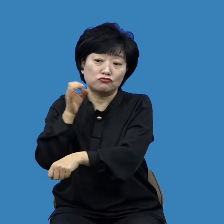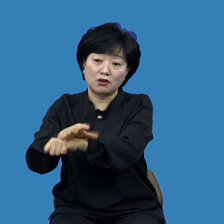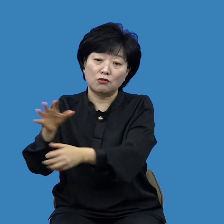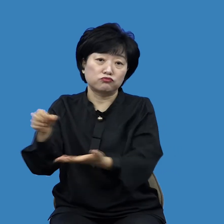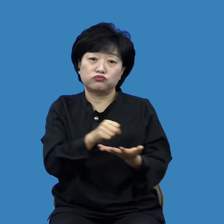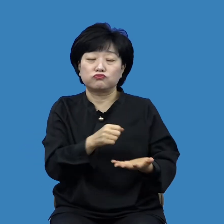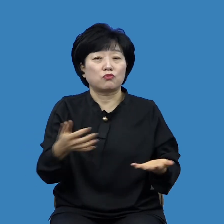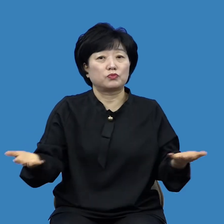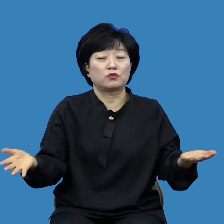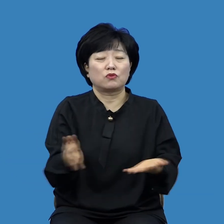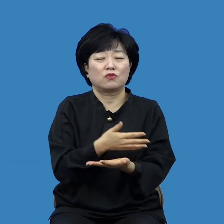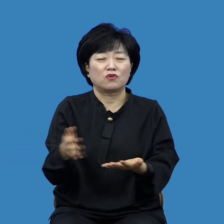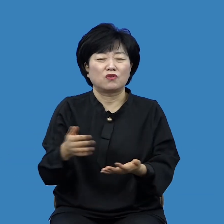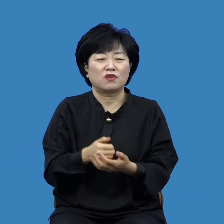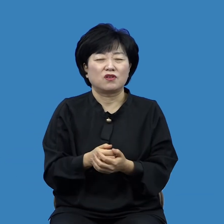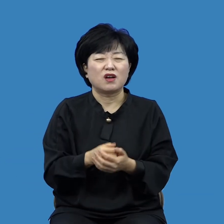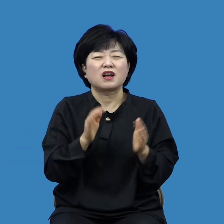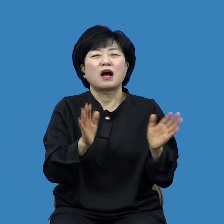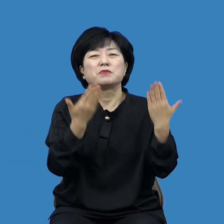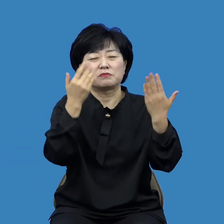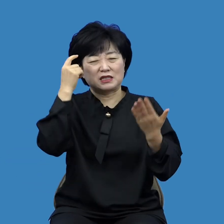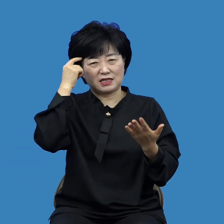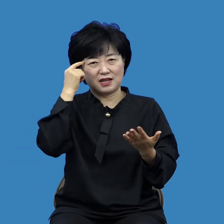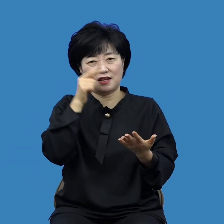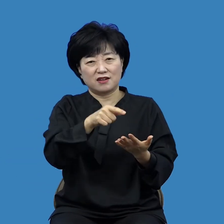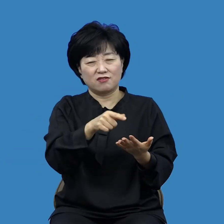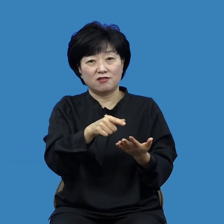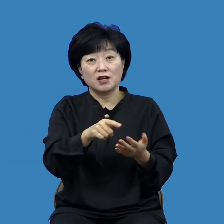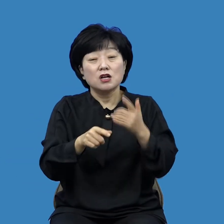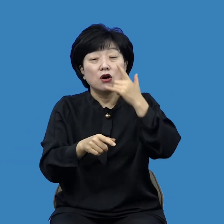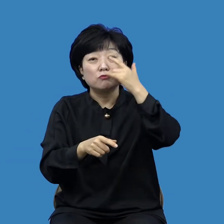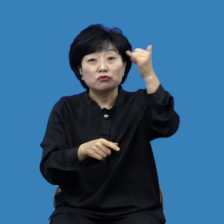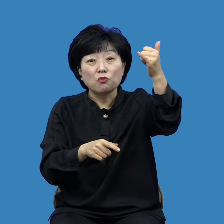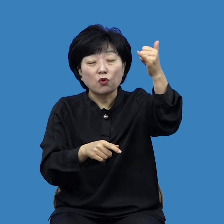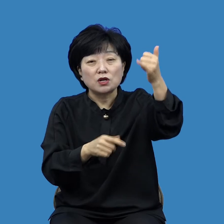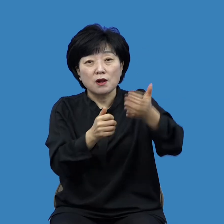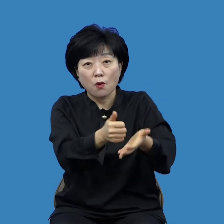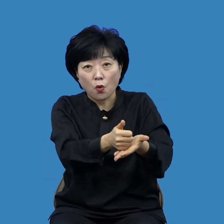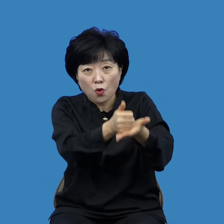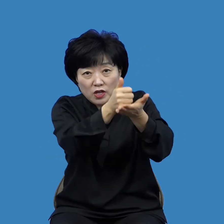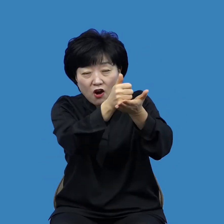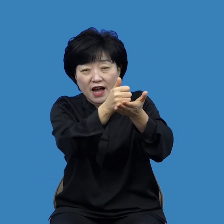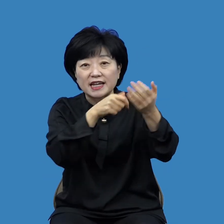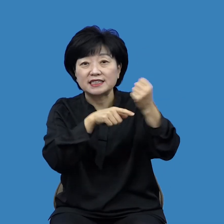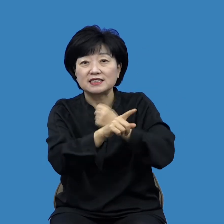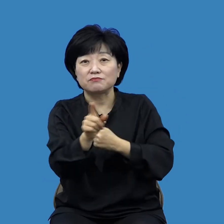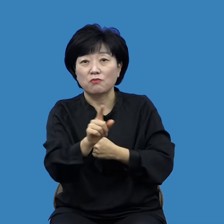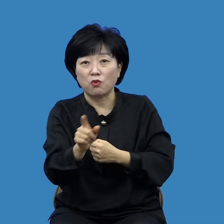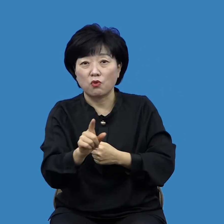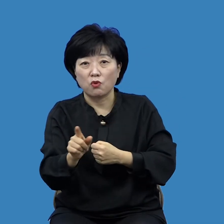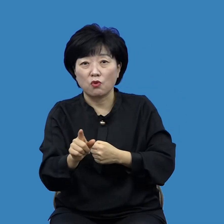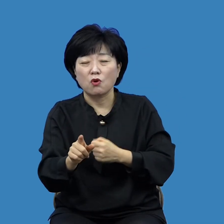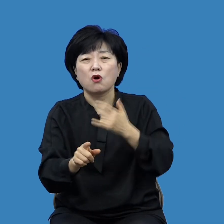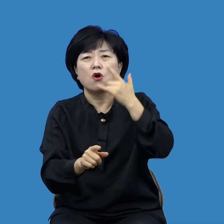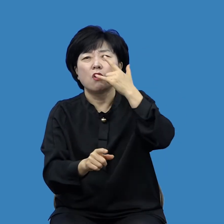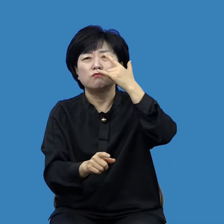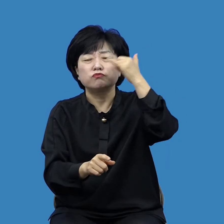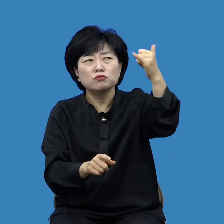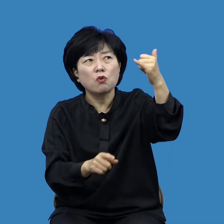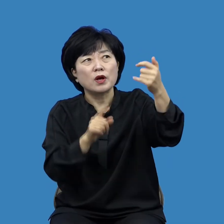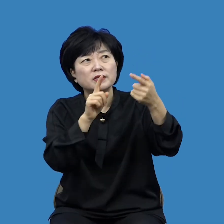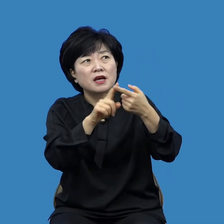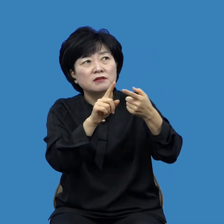거지. 그래서 내 부모를 공경하라 그랬을 때 무슨 뜻이에요? 내 부모를 공경하라 그랬을 때는 부모를